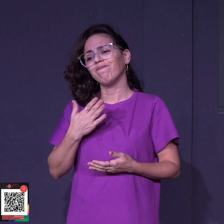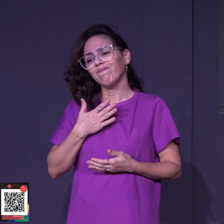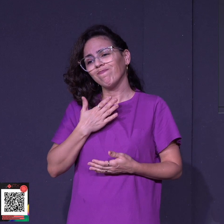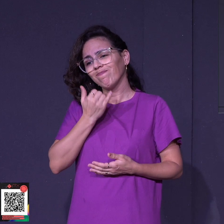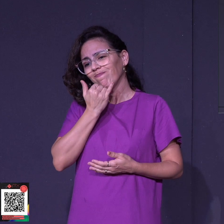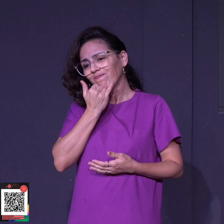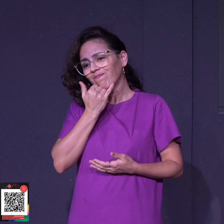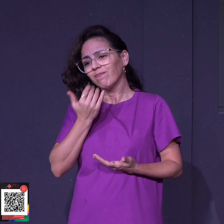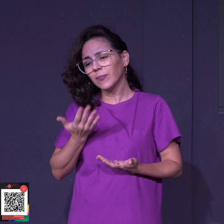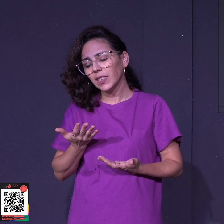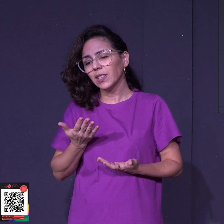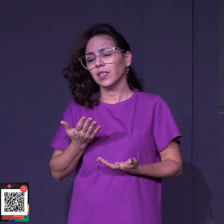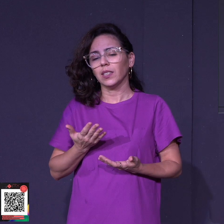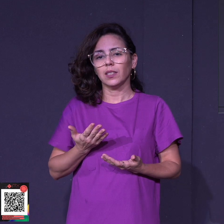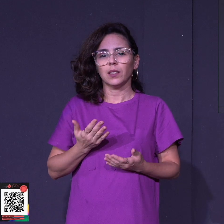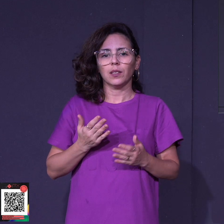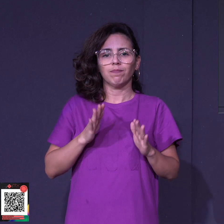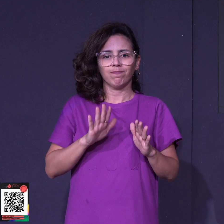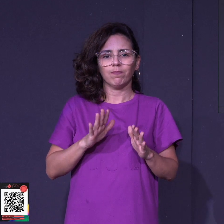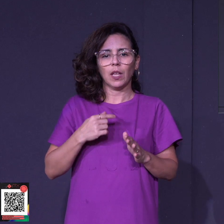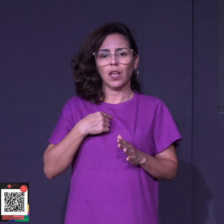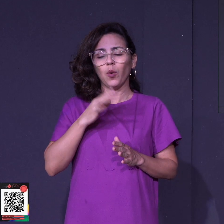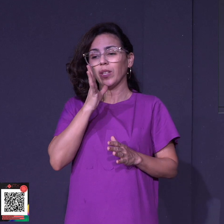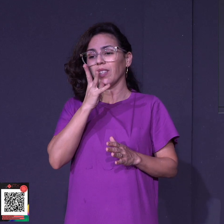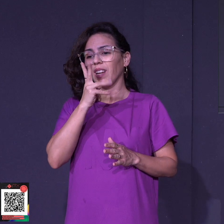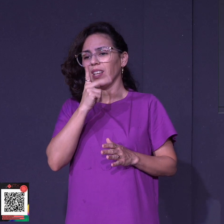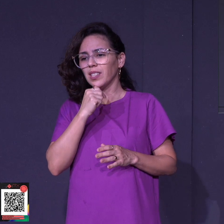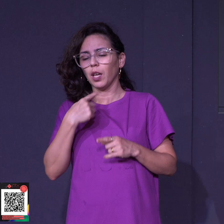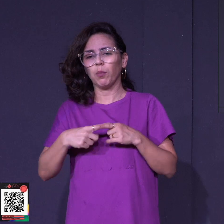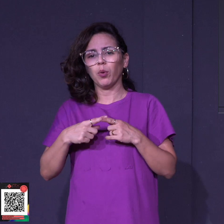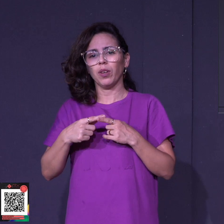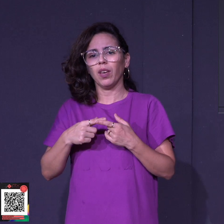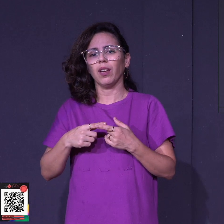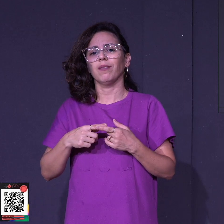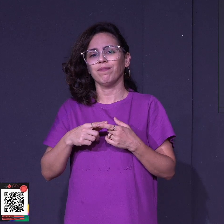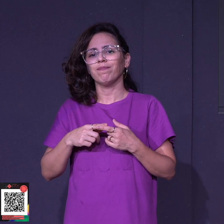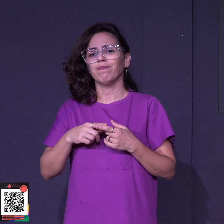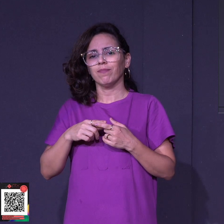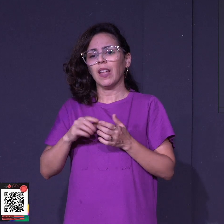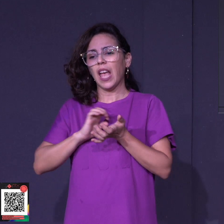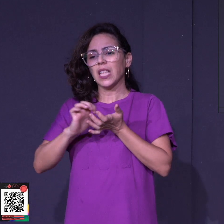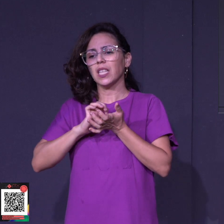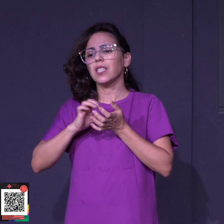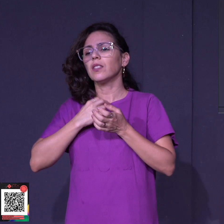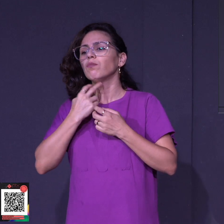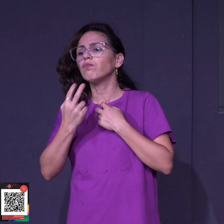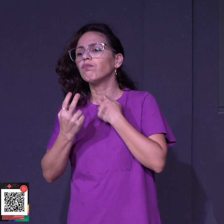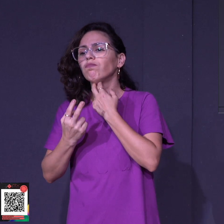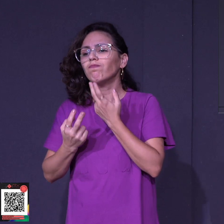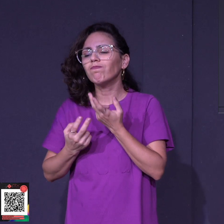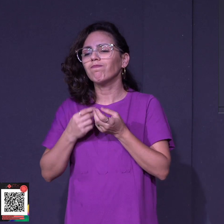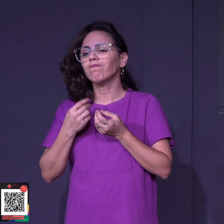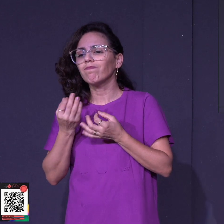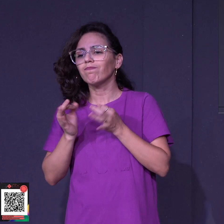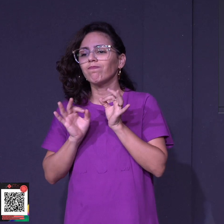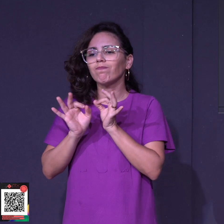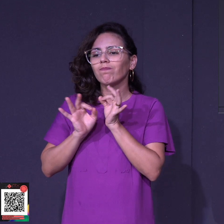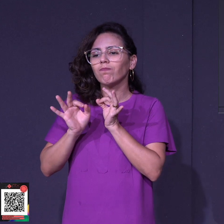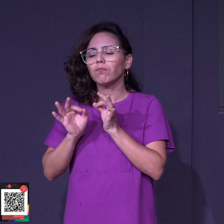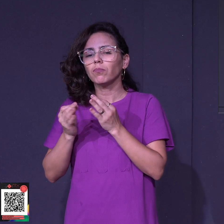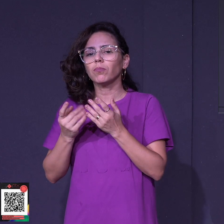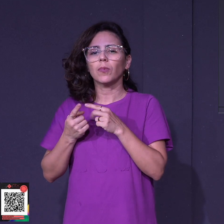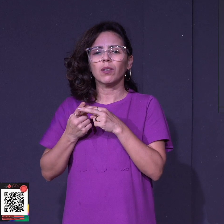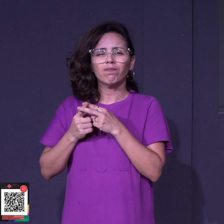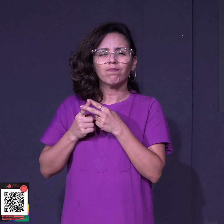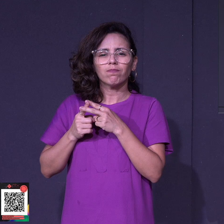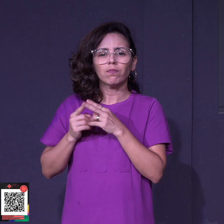Todos haverão de prestar contas. Irmãos, os juízos do Senhor nunca erram. Qualquer